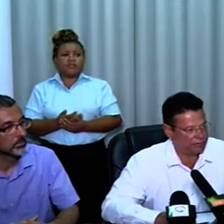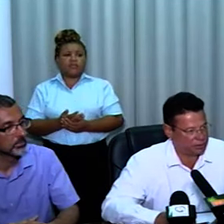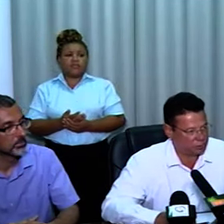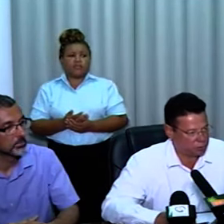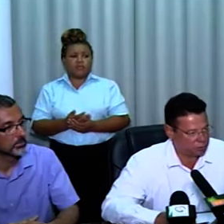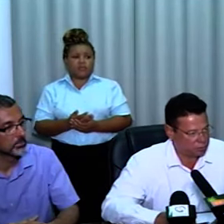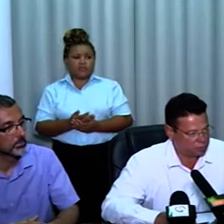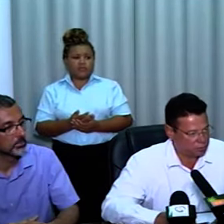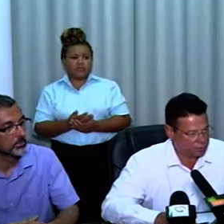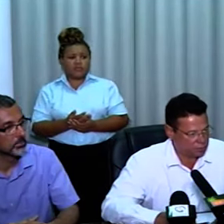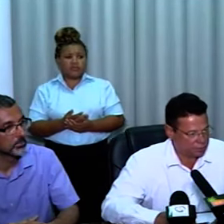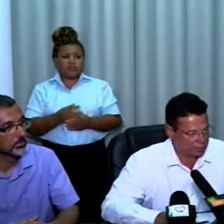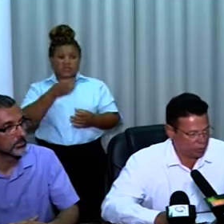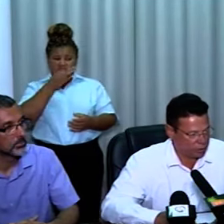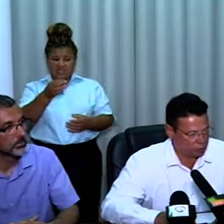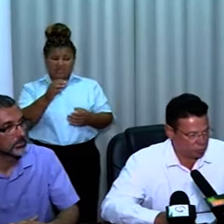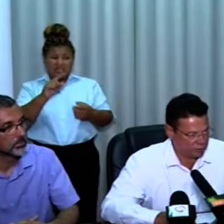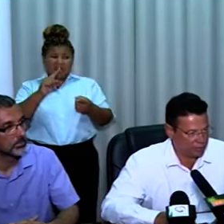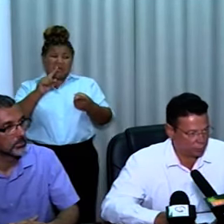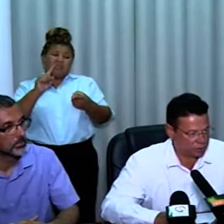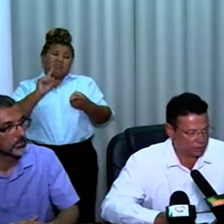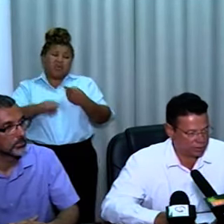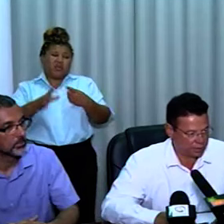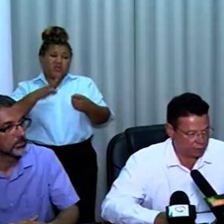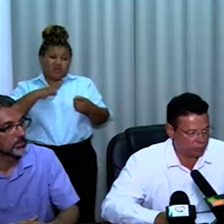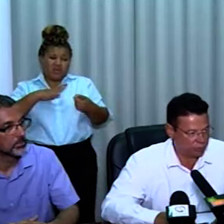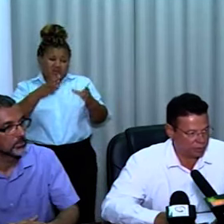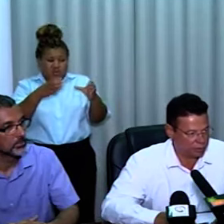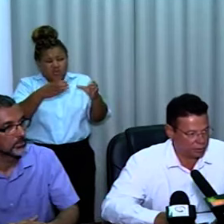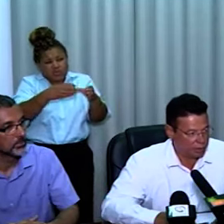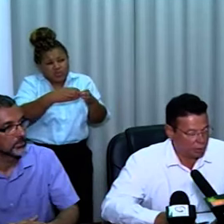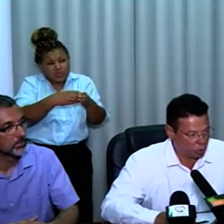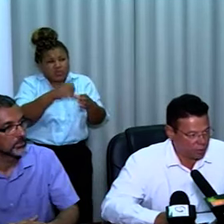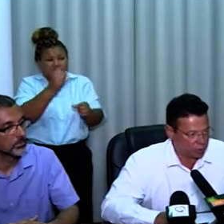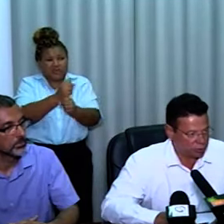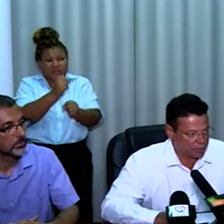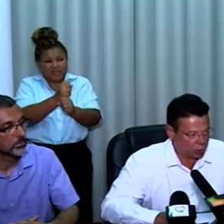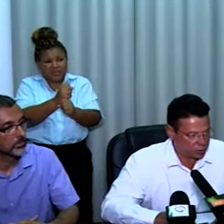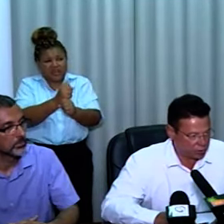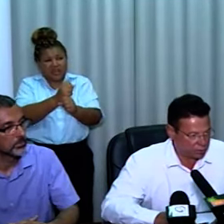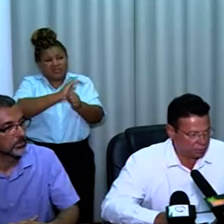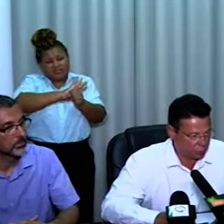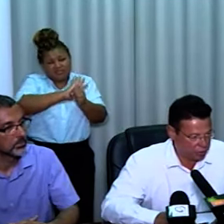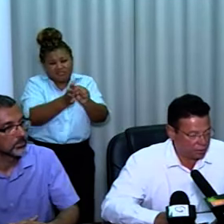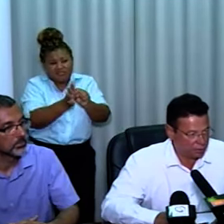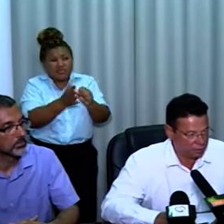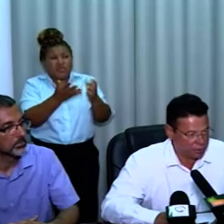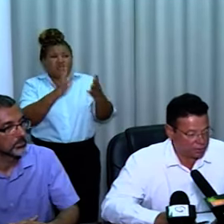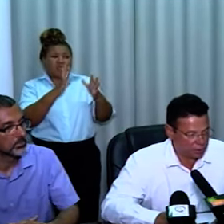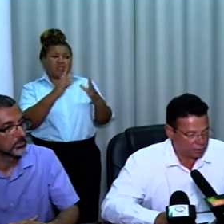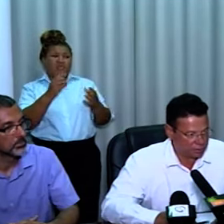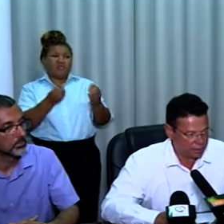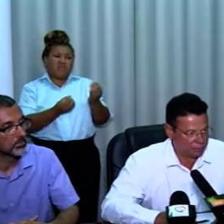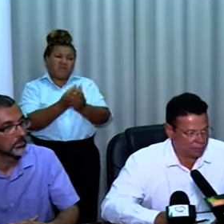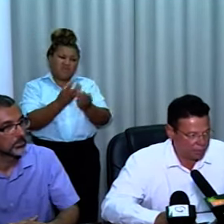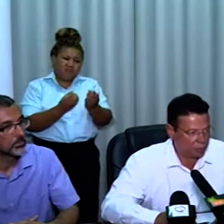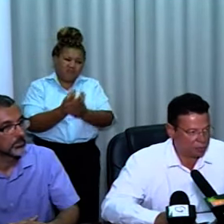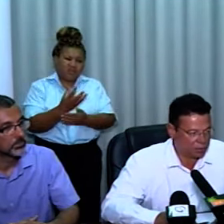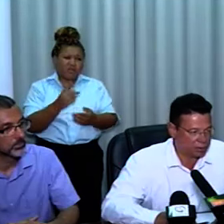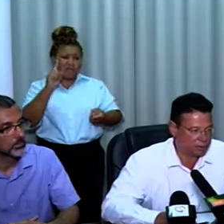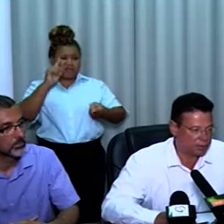qu'on peut faire avec la vie du monde. C'est ça que les ressources devraient être concentrées, c'est ça qu'ils nous fait. communication est important, oui, mais c'est moi, ça qui est